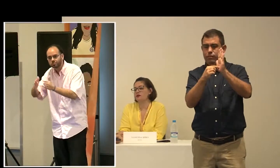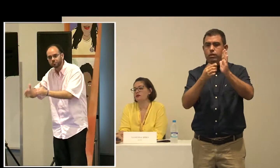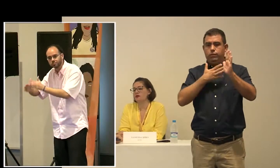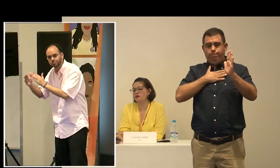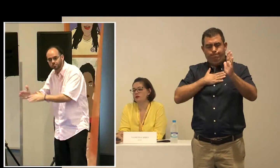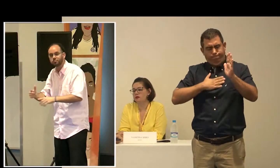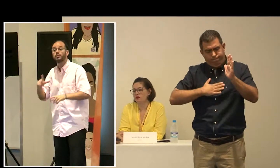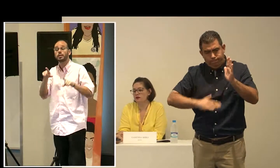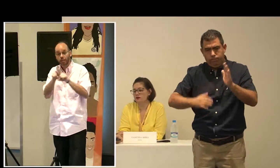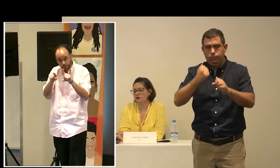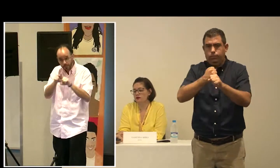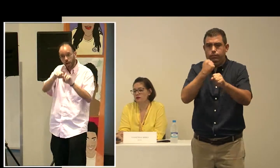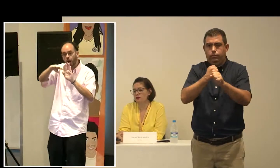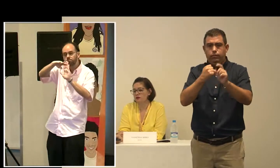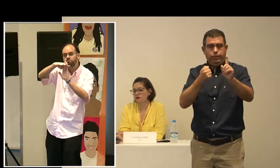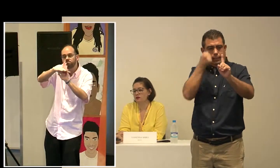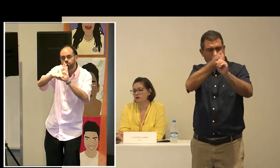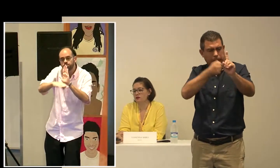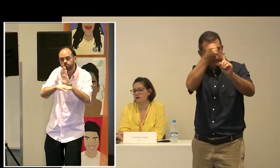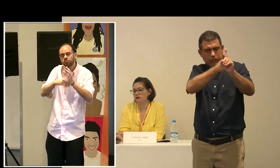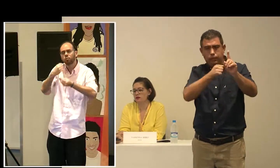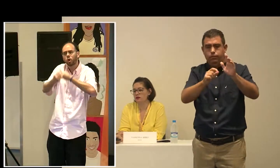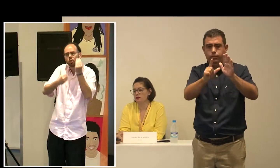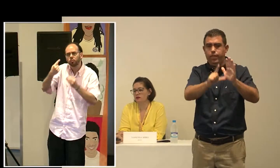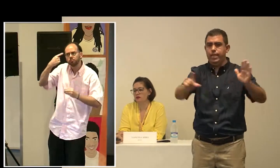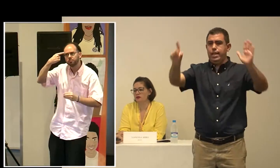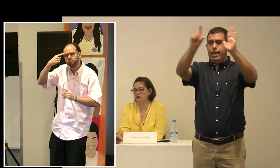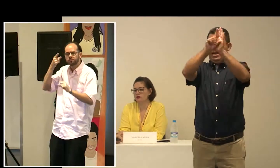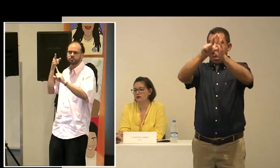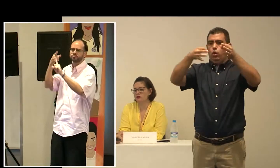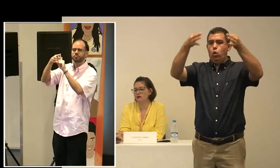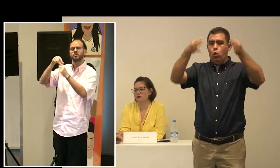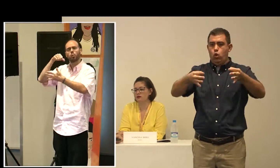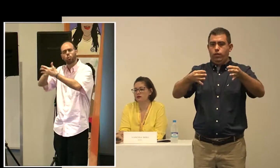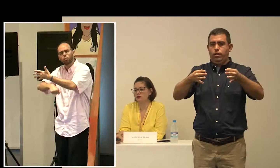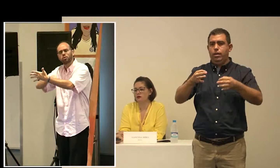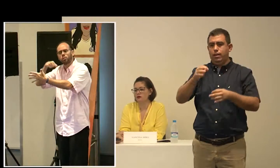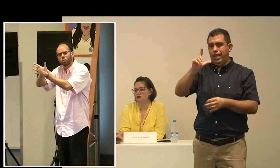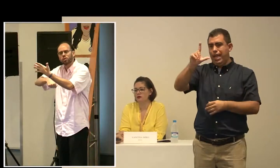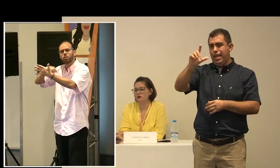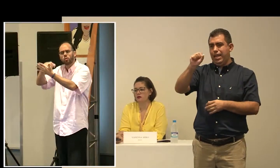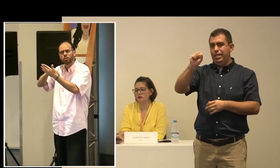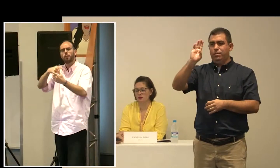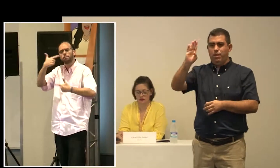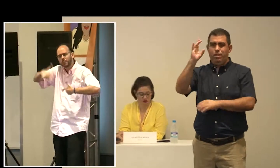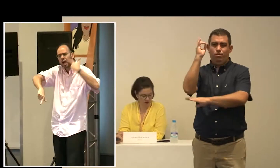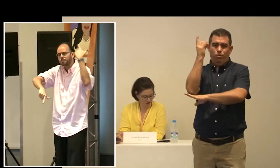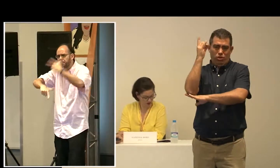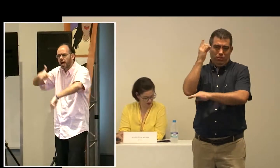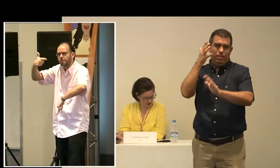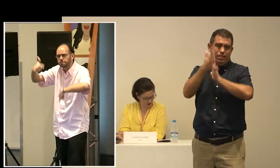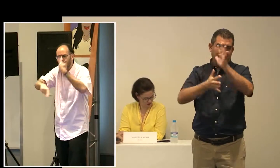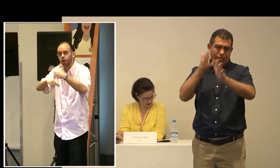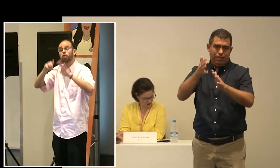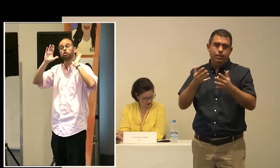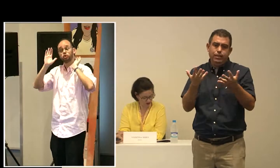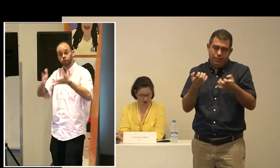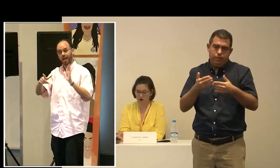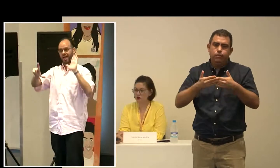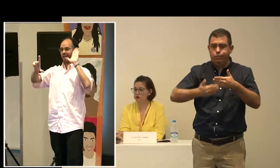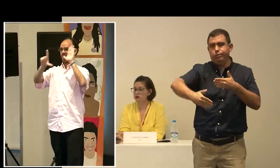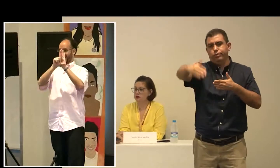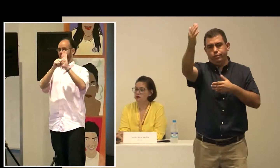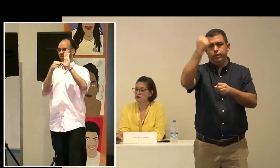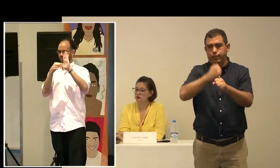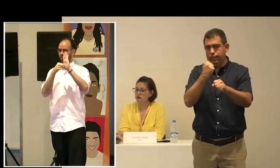ali, uma professora surda. Cada quadro ela explica como nós pensamos, qual é o nosso objetivo, qual é a nossa